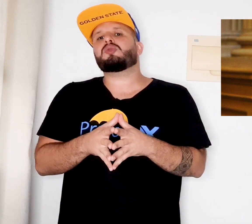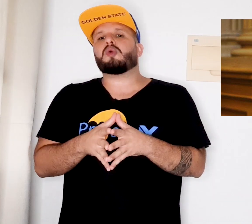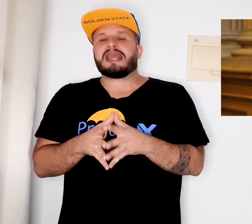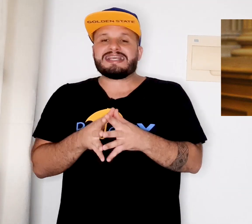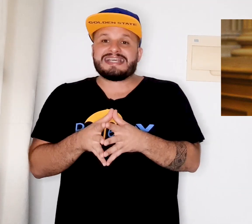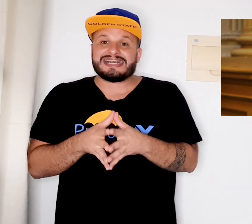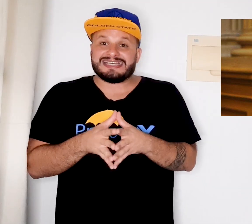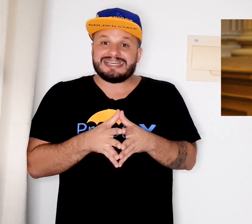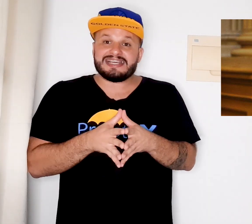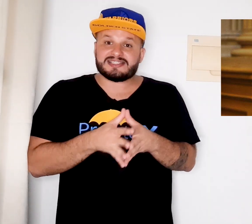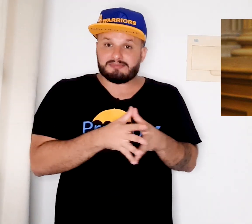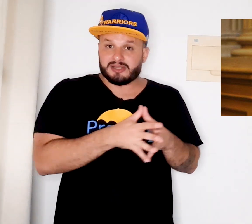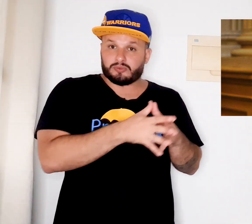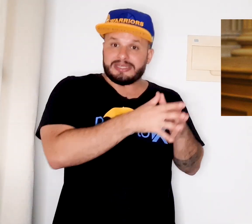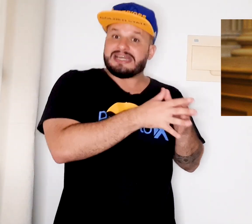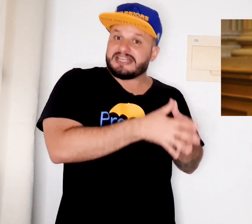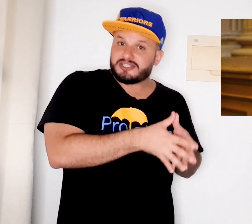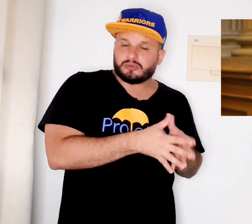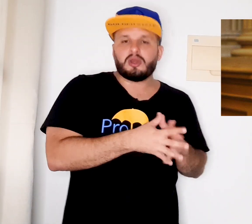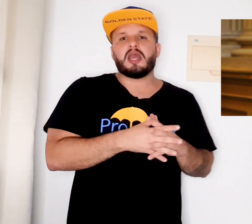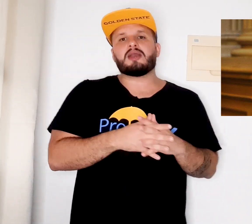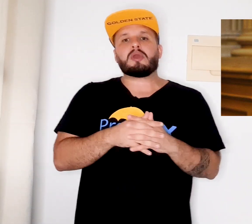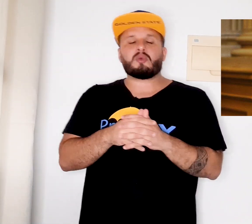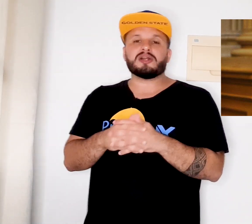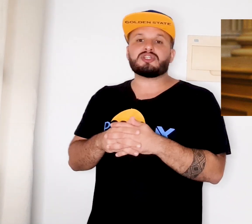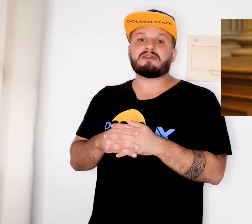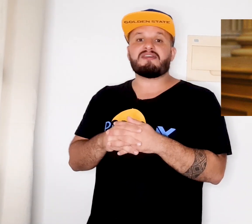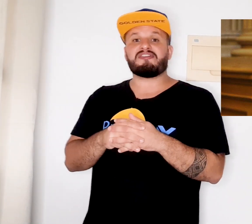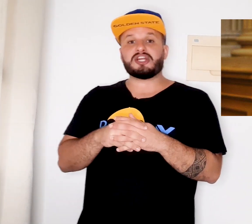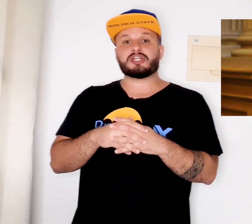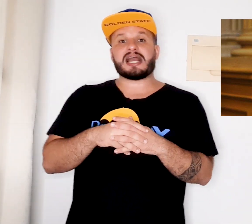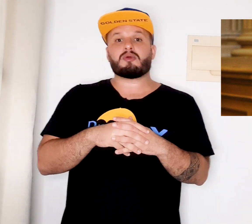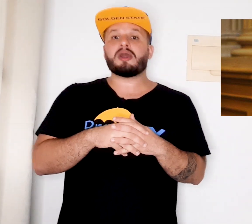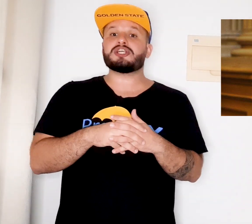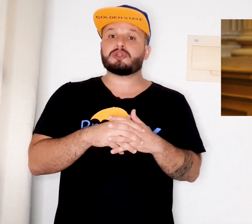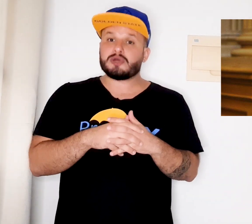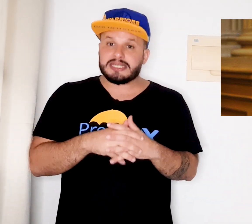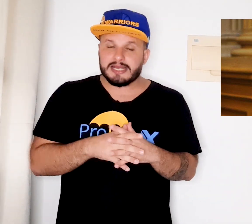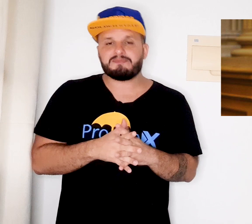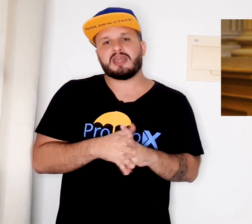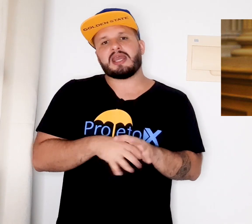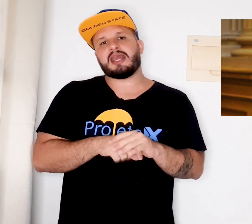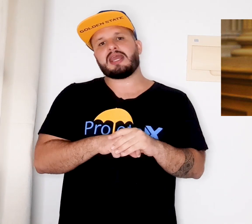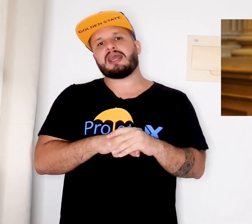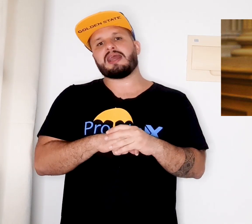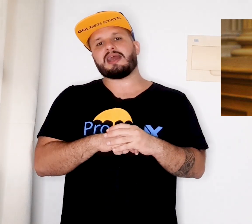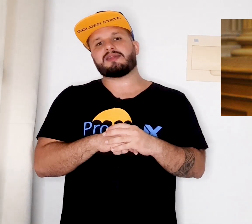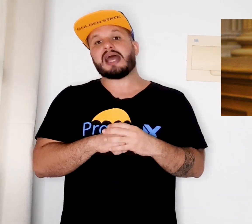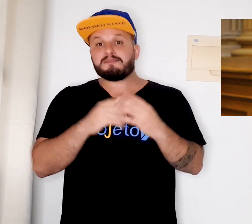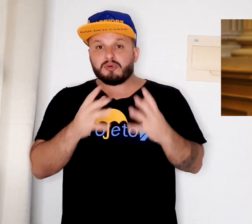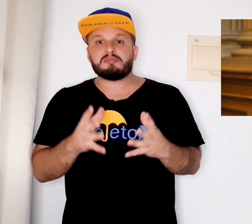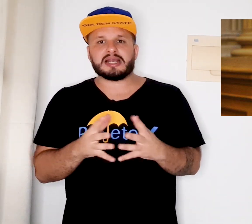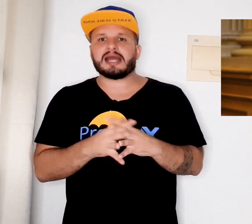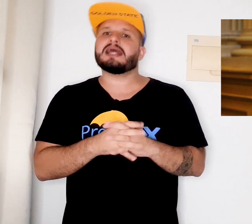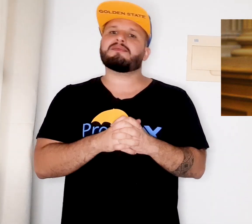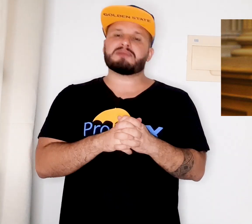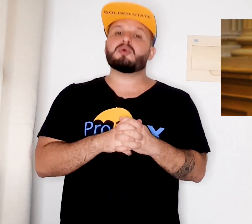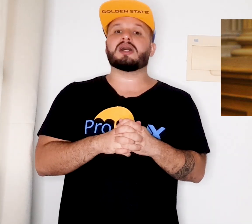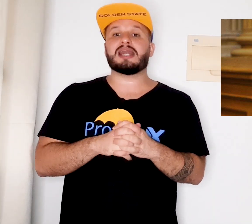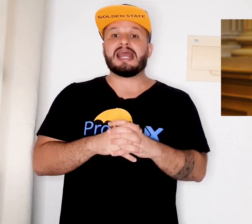envolvido em enriquecimento ilícito enquanto esteve à frente da Corregedoria da República, né, peruana,